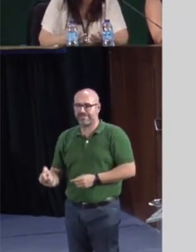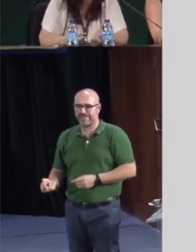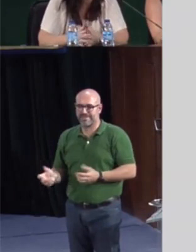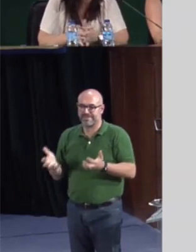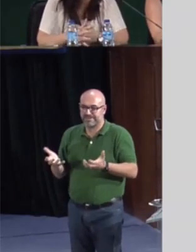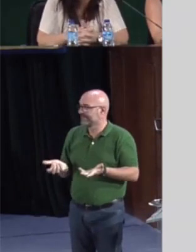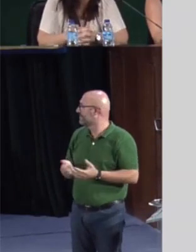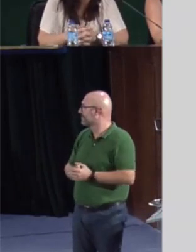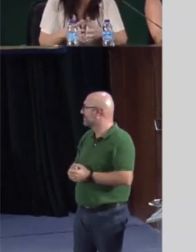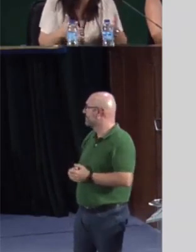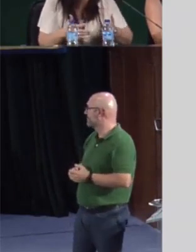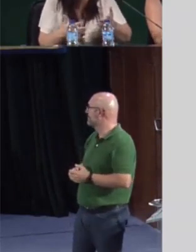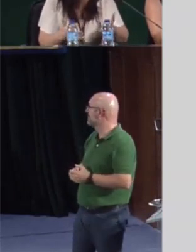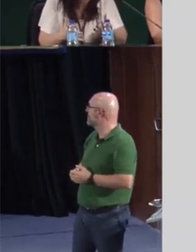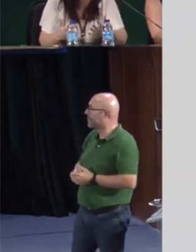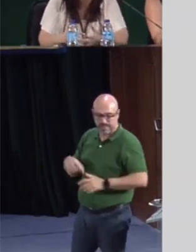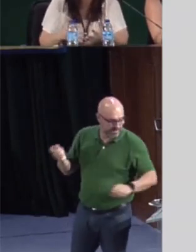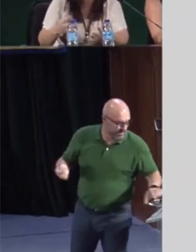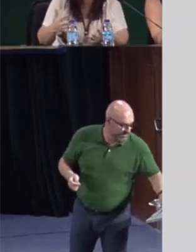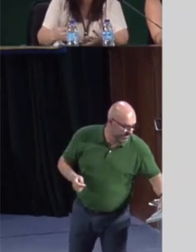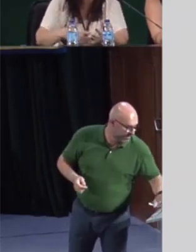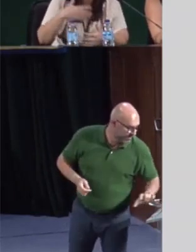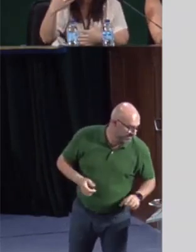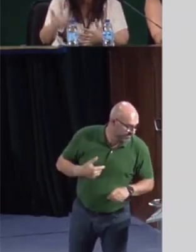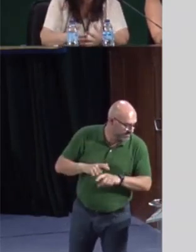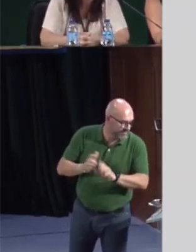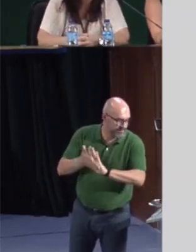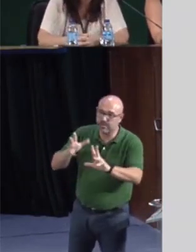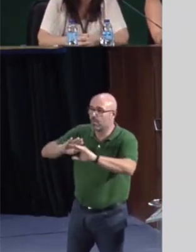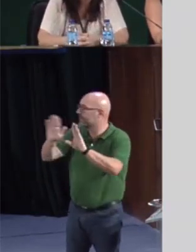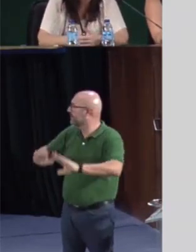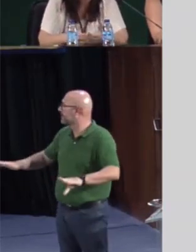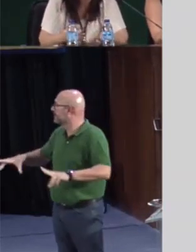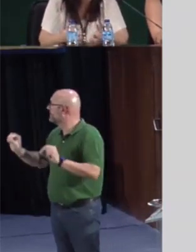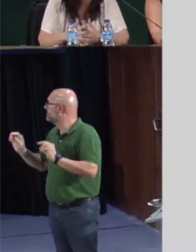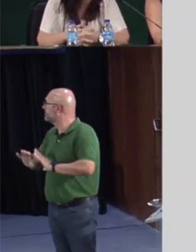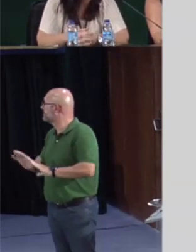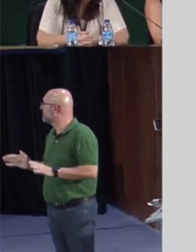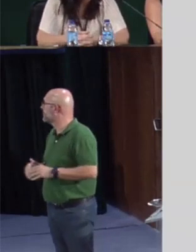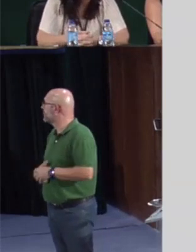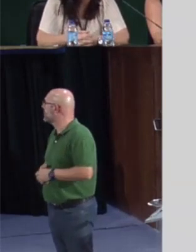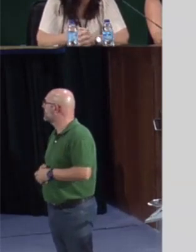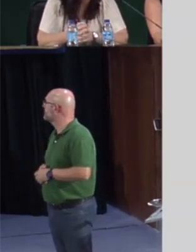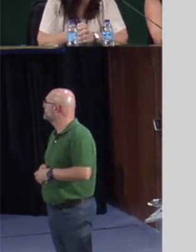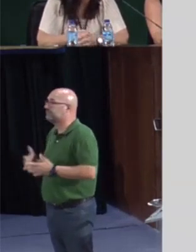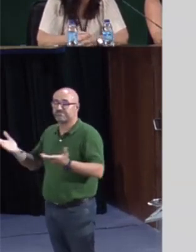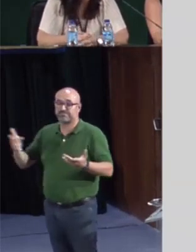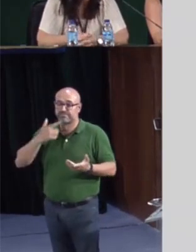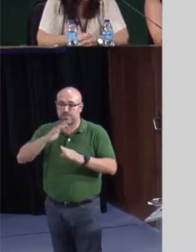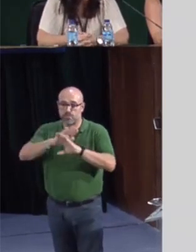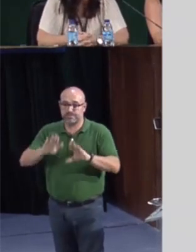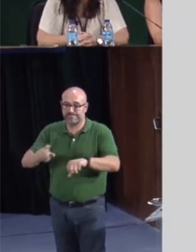ser autónoma en la elaboración. Pues ahí tenemos tipo S-Learning o algunos otros programas que hay disponibles en la red para